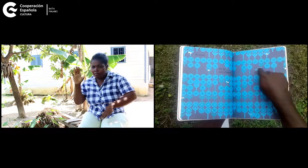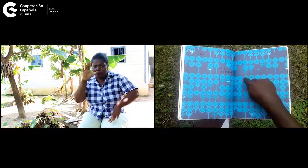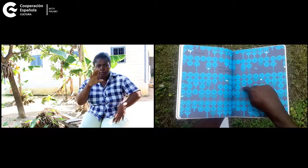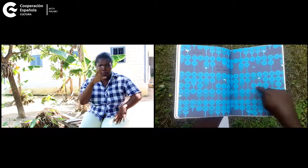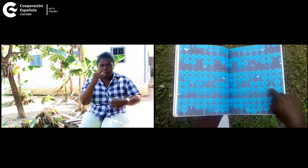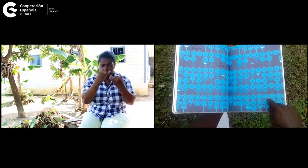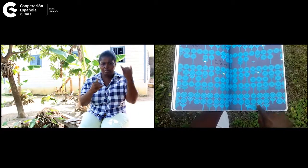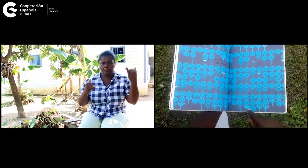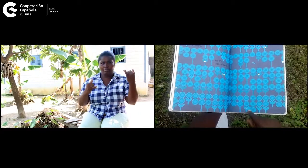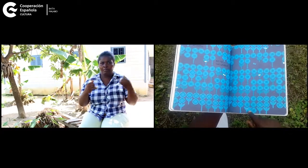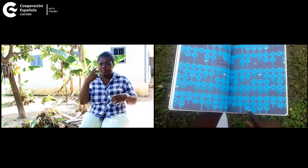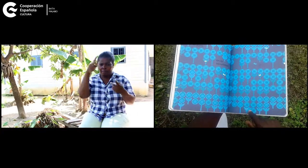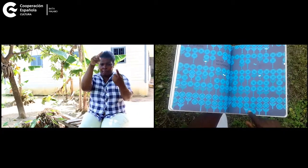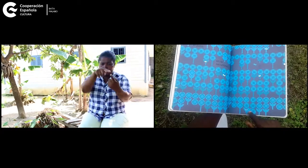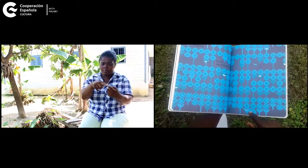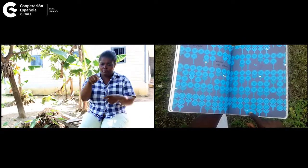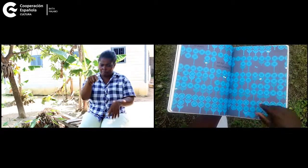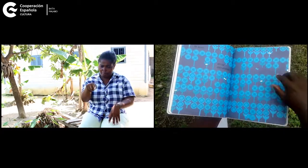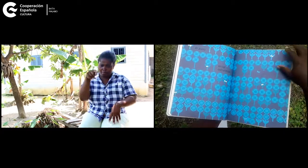al final le encontramos aquí.